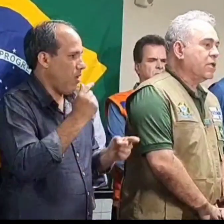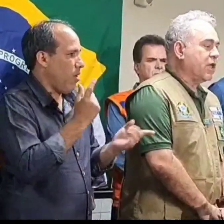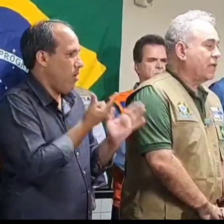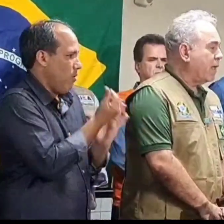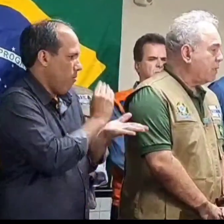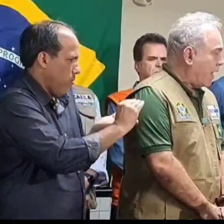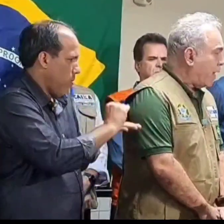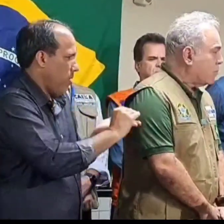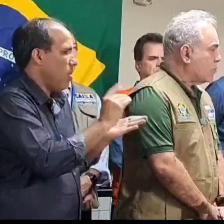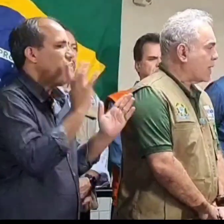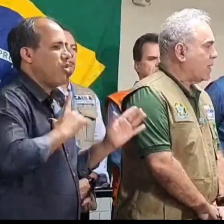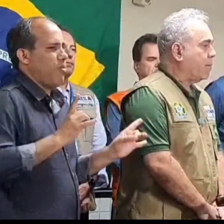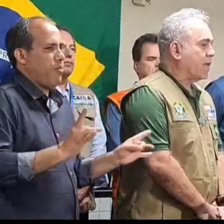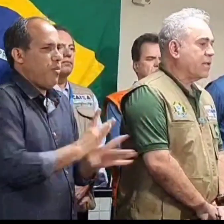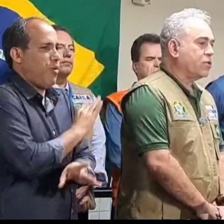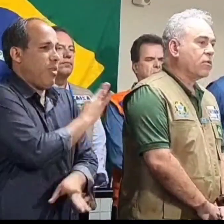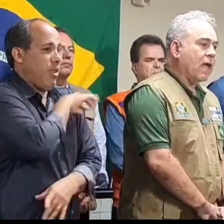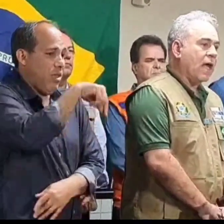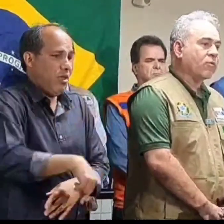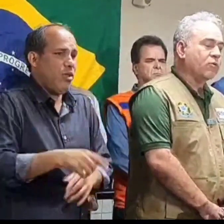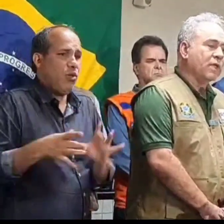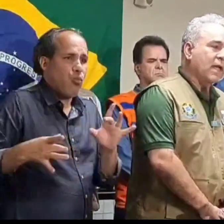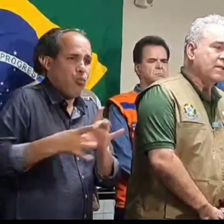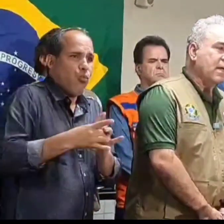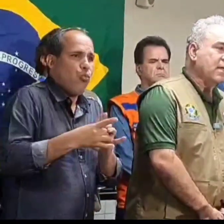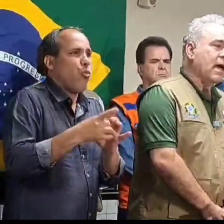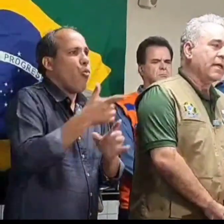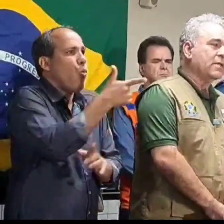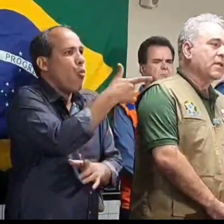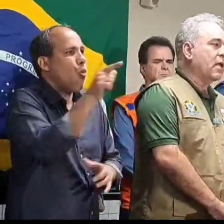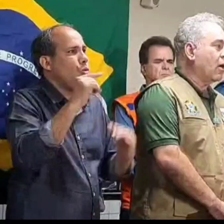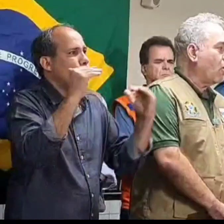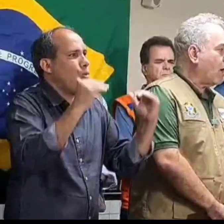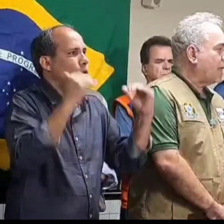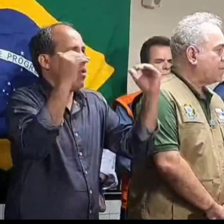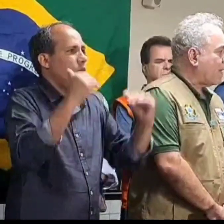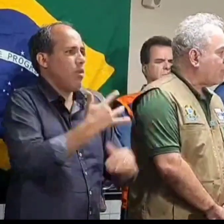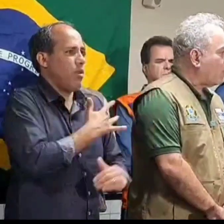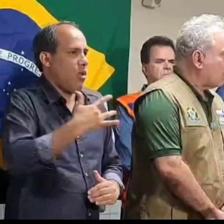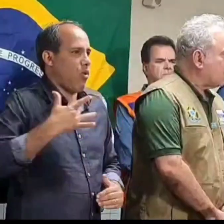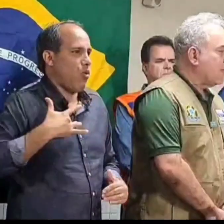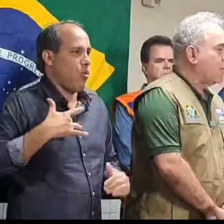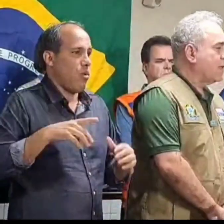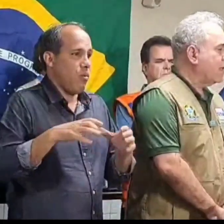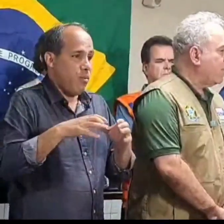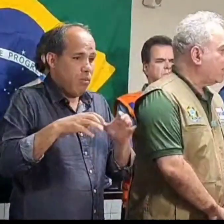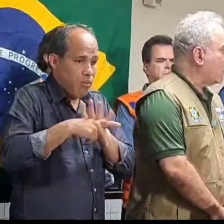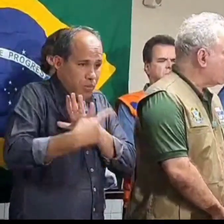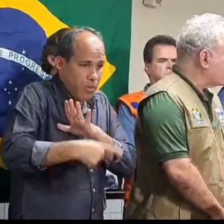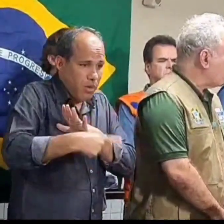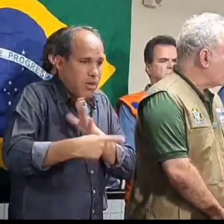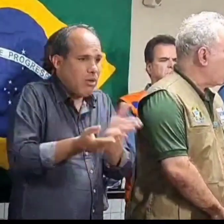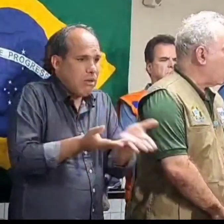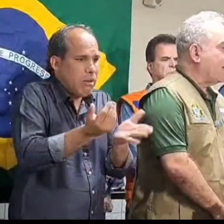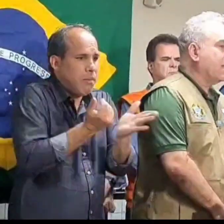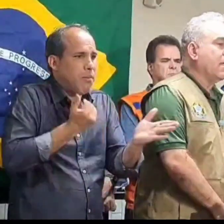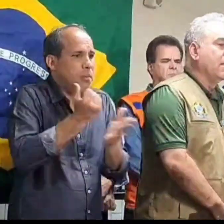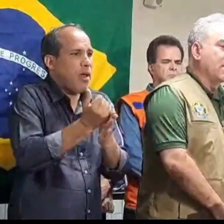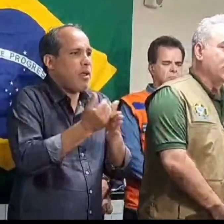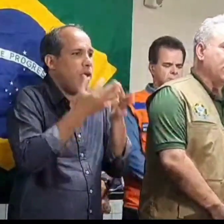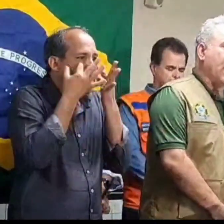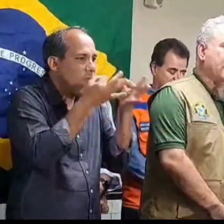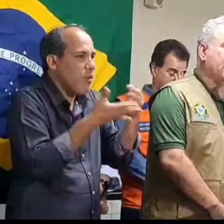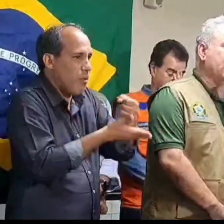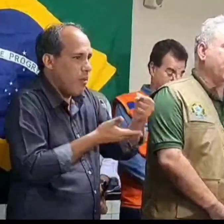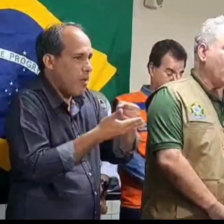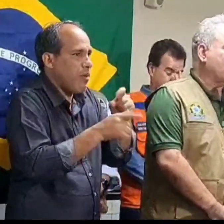ordinários, já tem técnicos aqui para se juntar às autoridades sanitárias locais para fortalecer o atendimento na atenção primária,